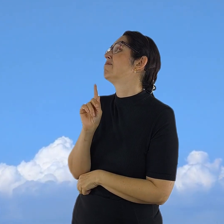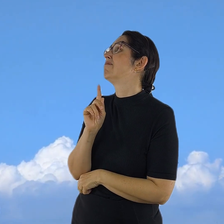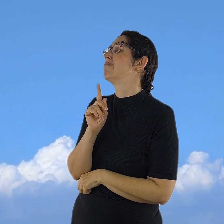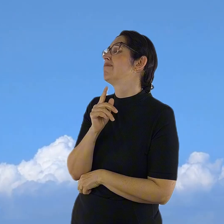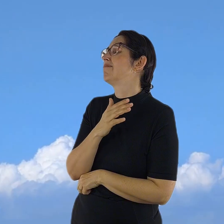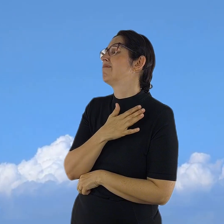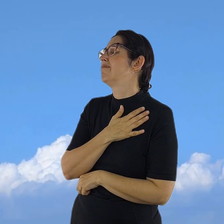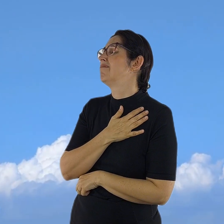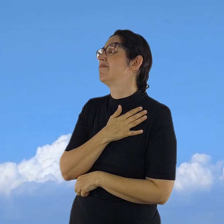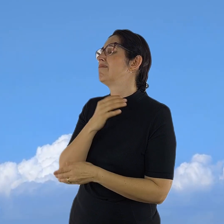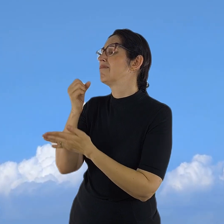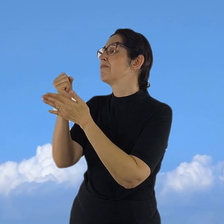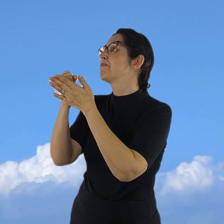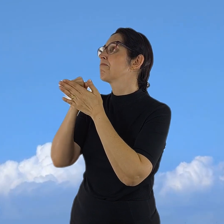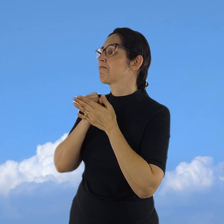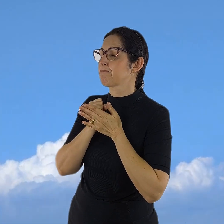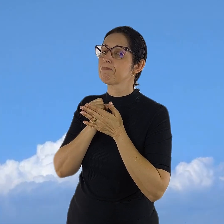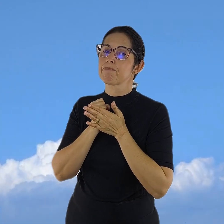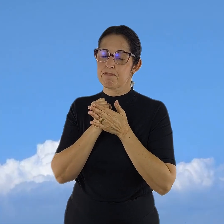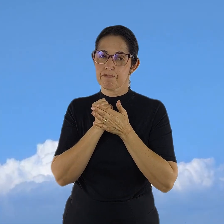mais.